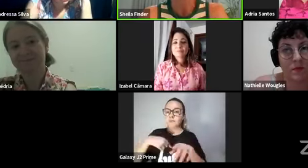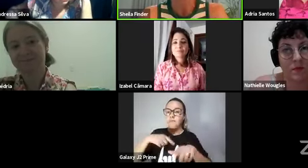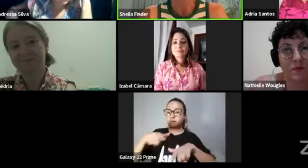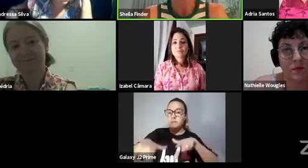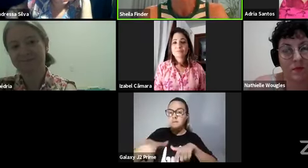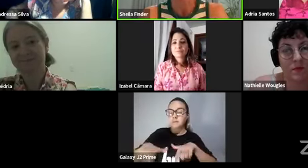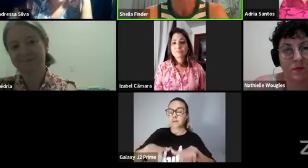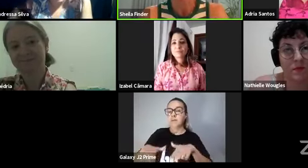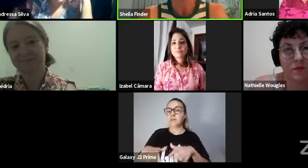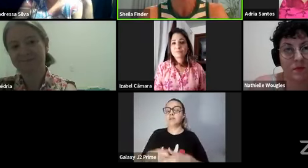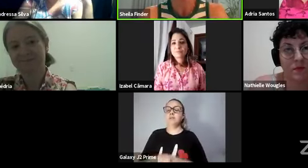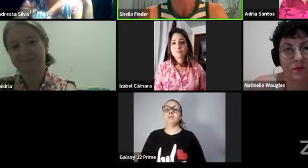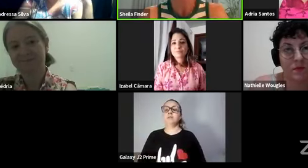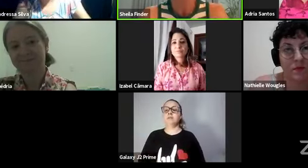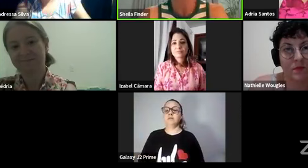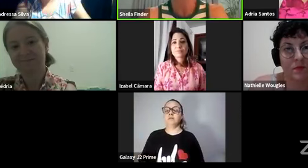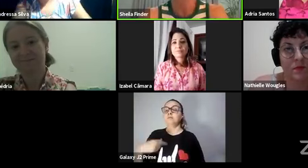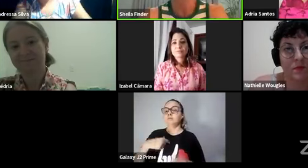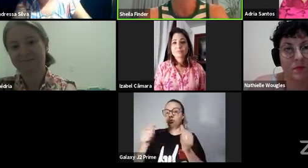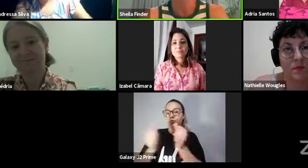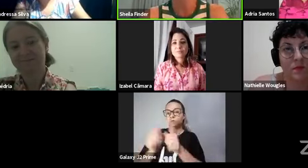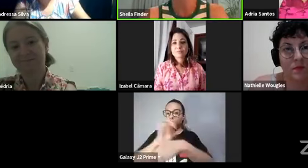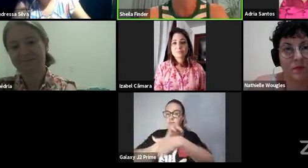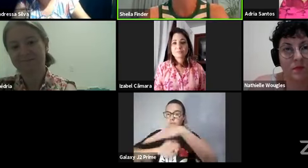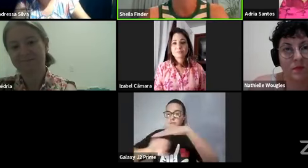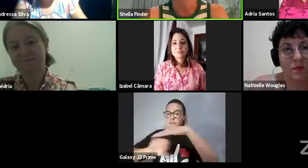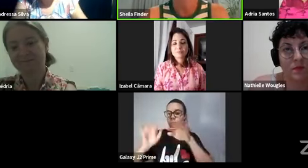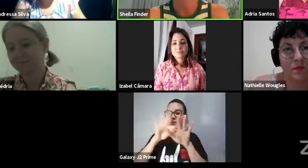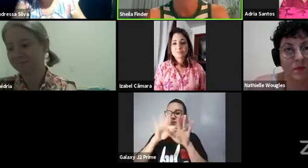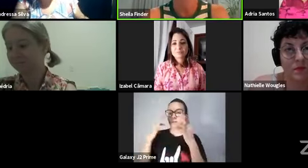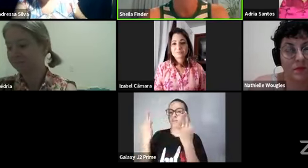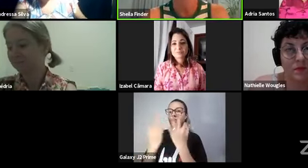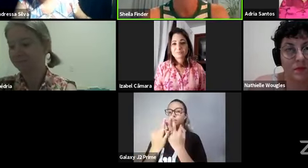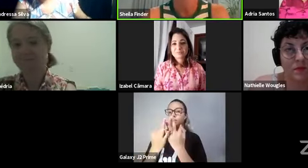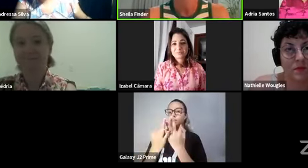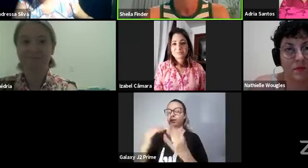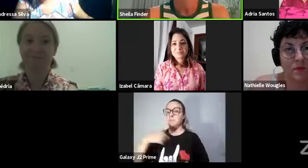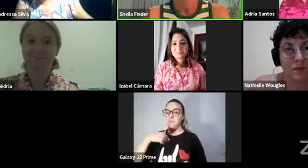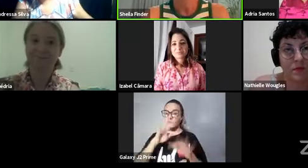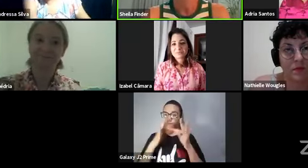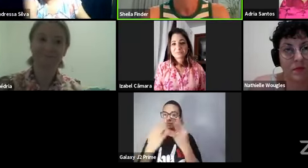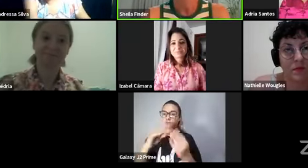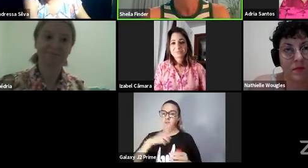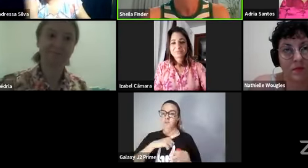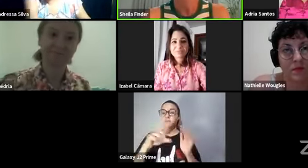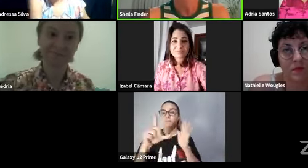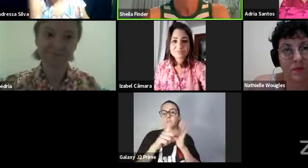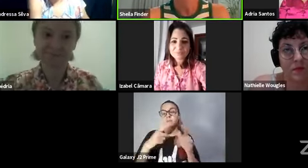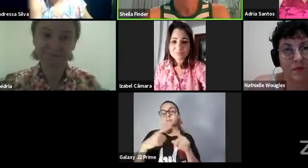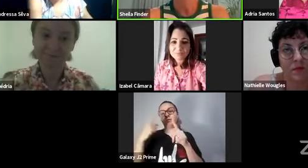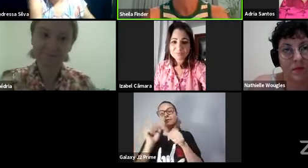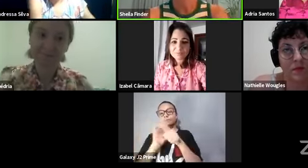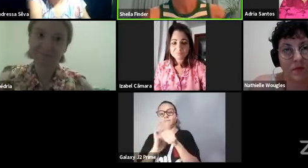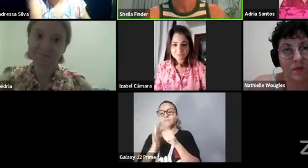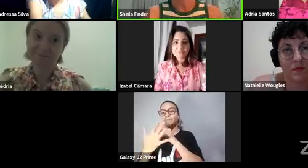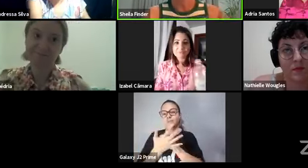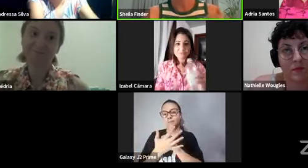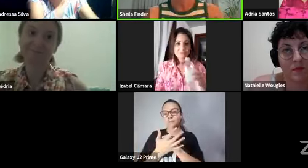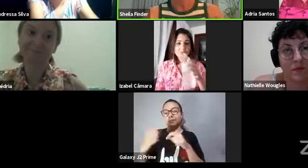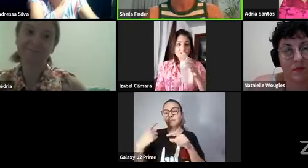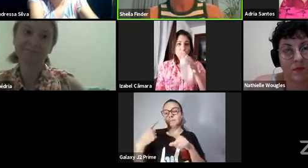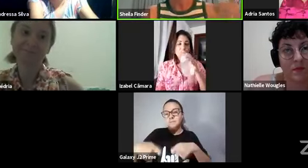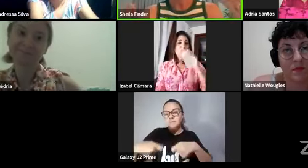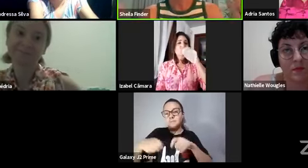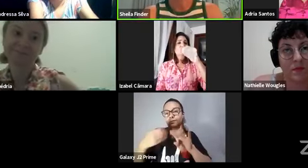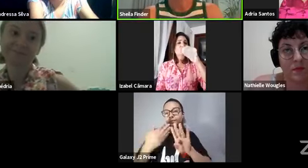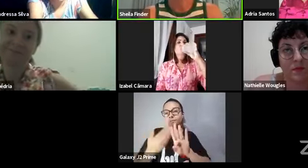os negócios da família. Eles têm o comércio e agora com a pandemia, os meus pais tiveram que se afastar e eu é quem